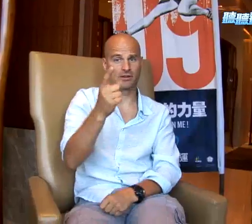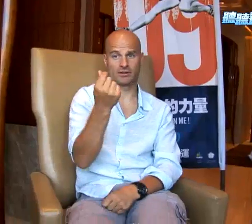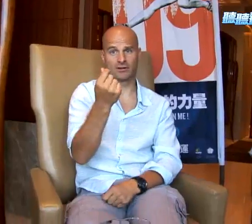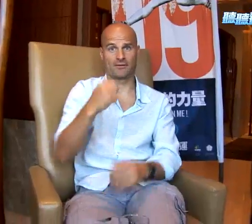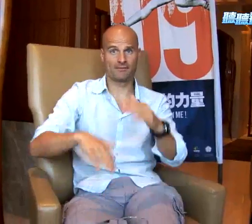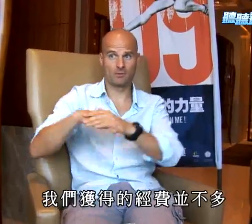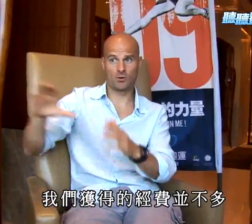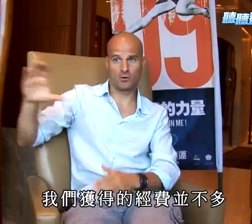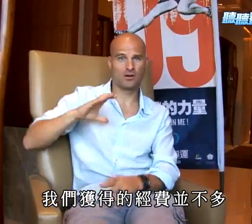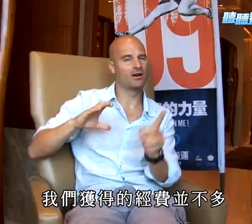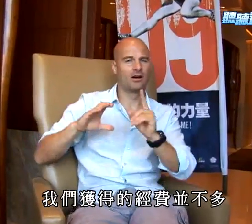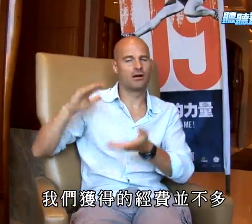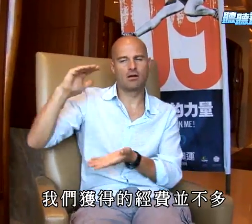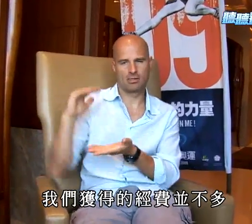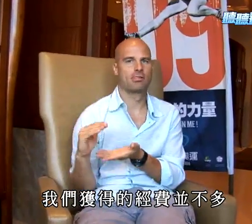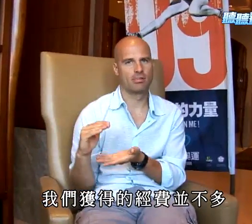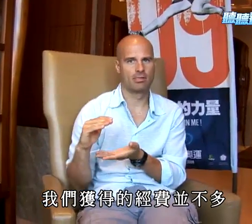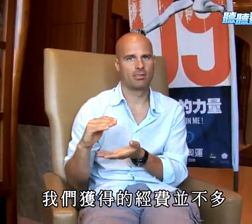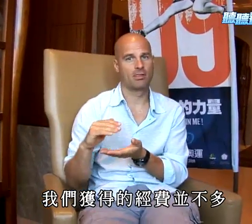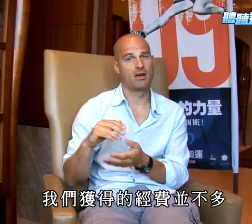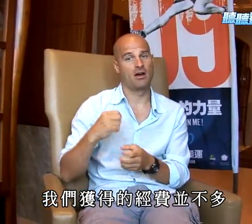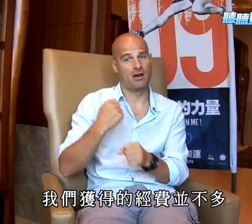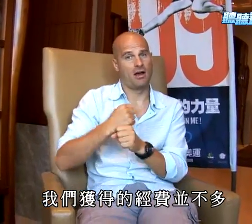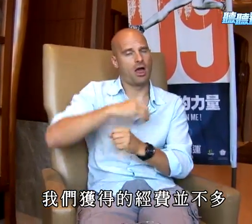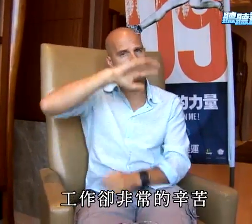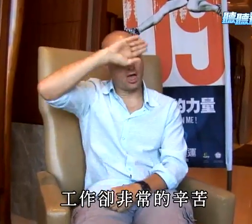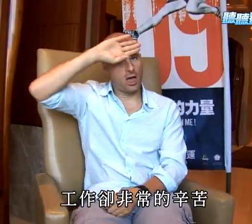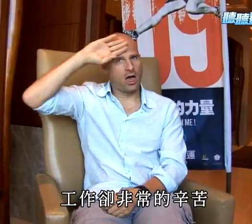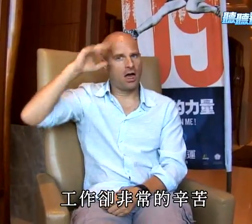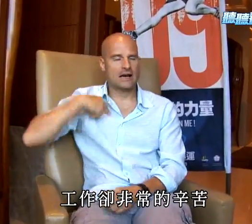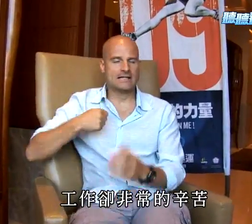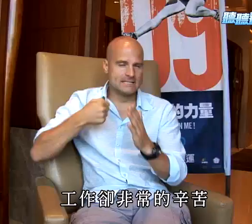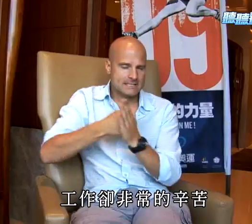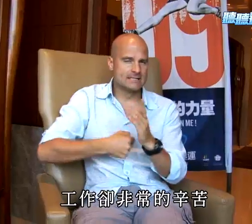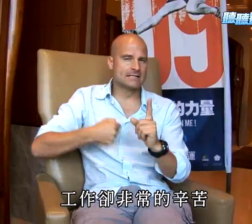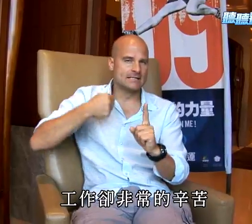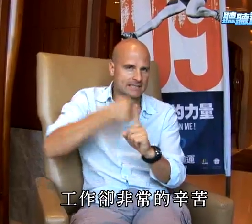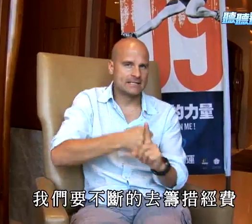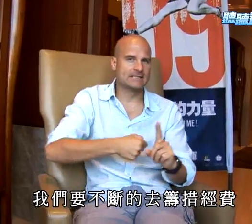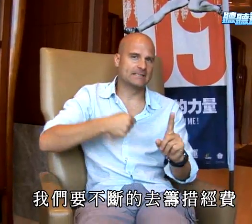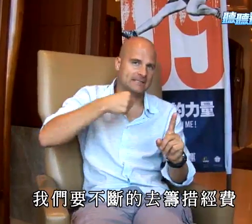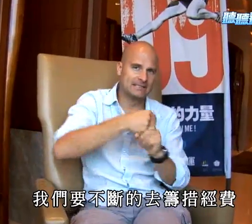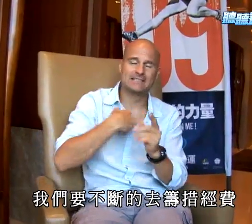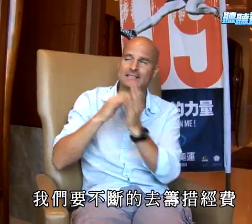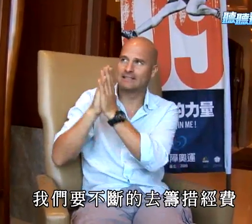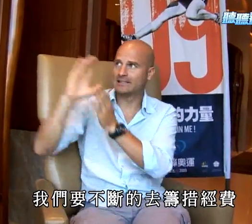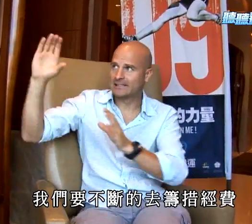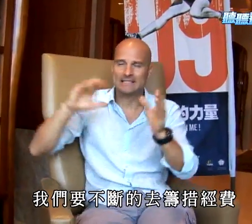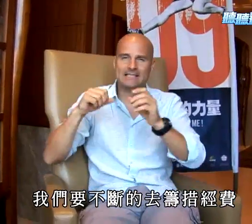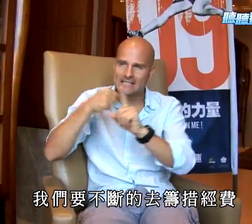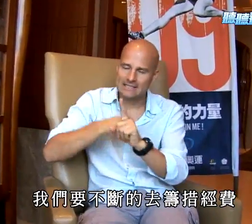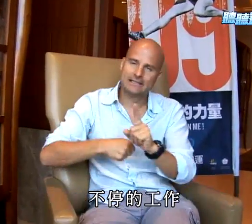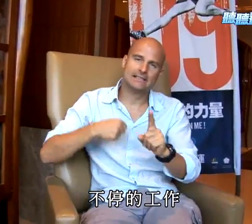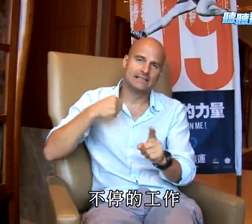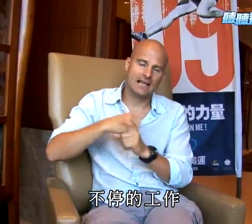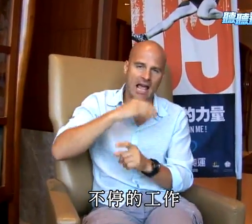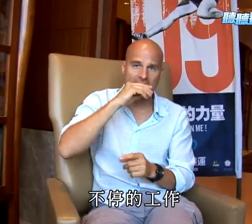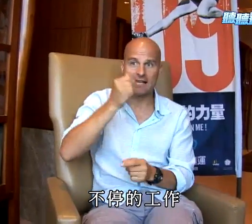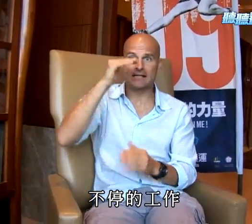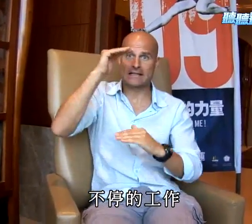我们获得的经费并不多，工作却非常的辛苦，我们要不断地去筹措经费，不停地工作， 否